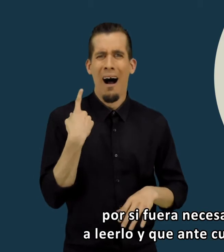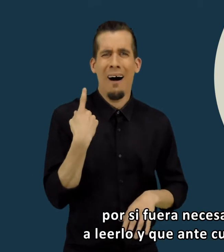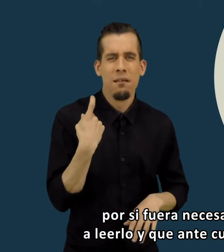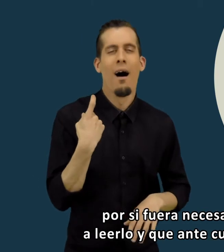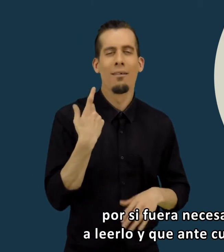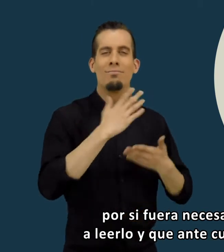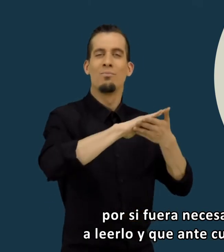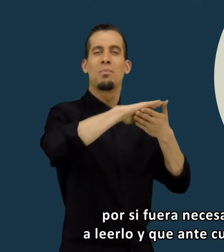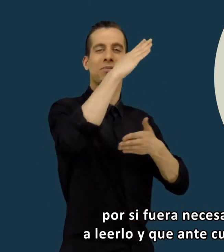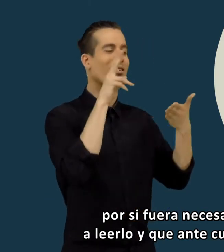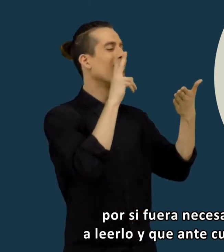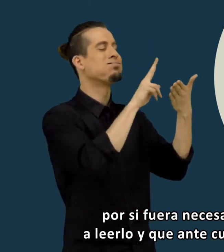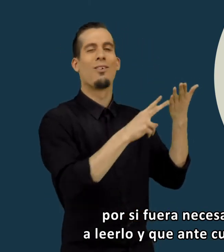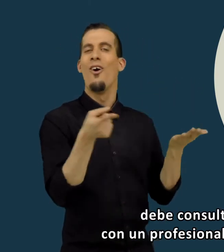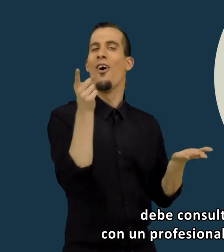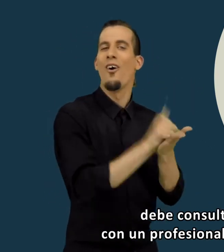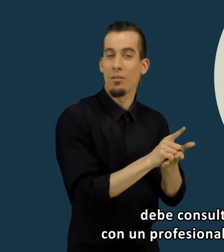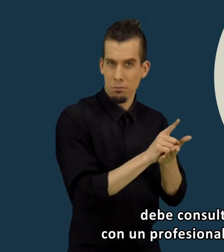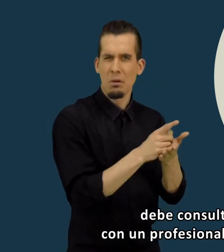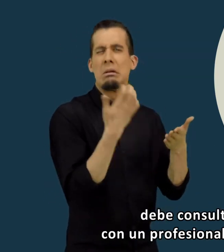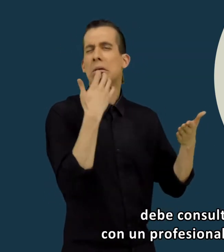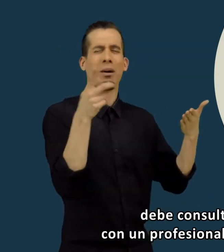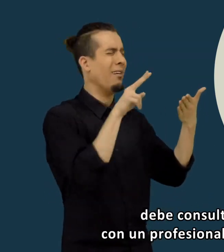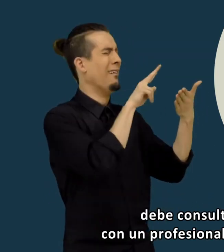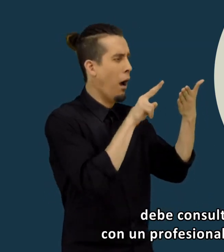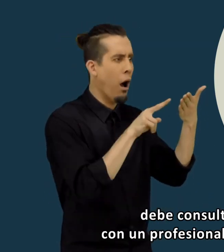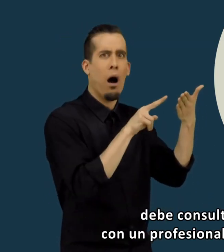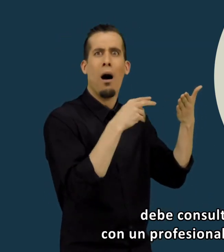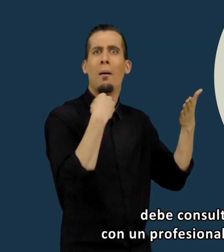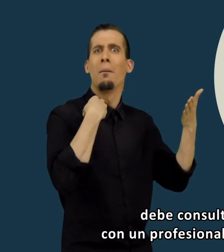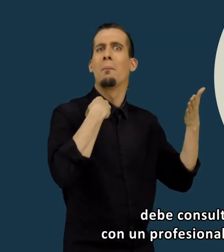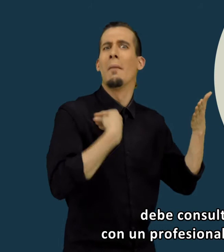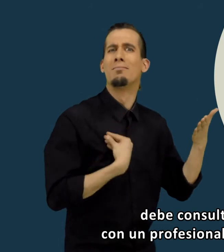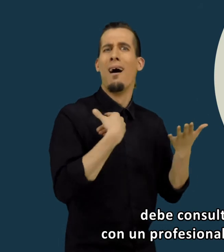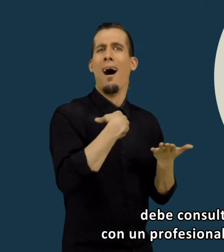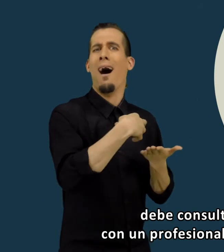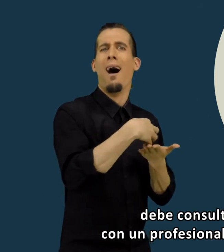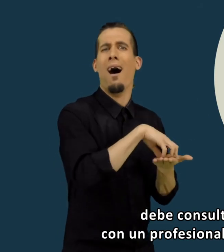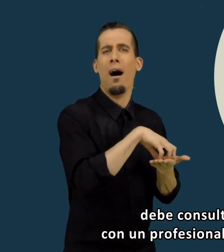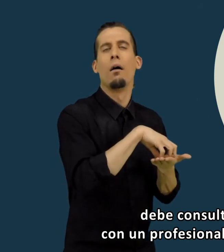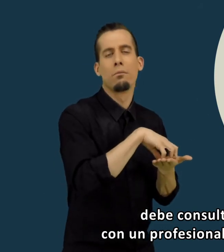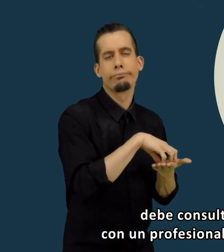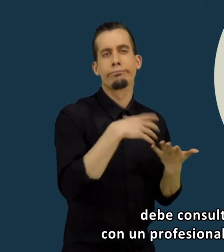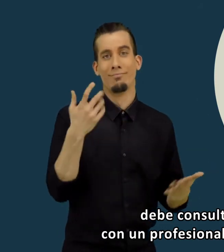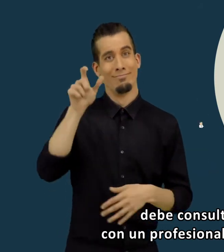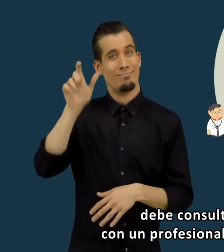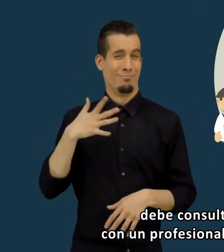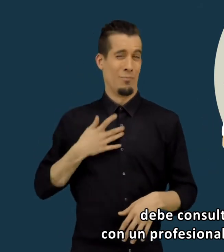leerlo y que ante cualquier duda debe consultarse con un profesional sanitario.